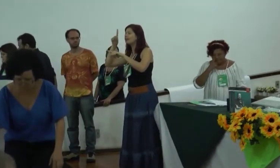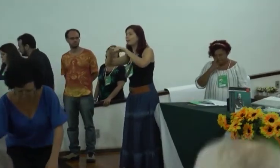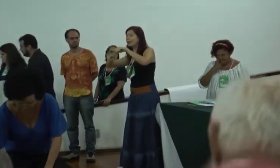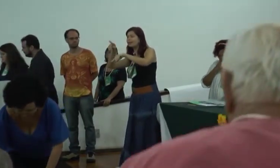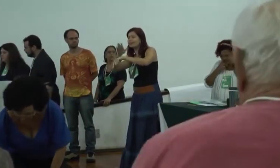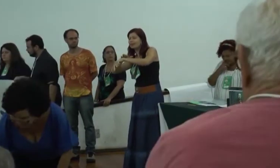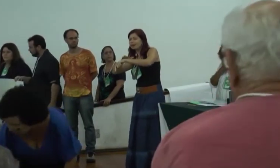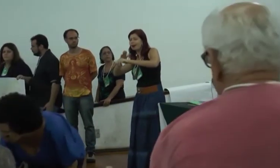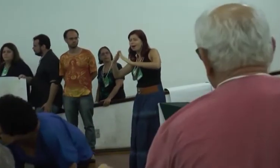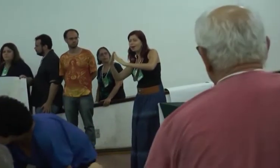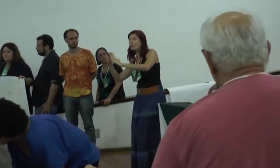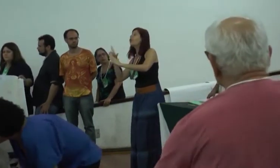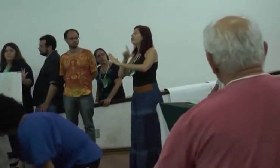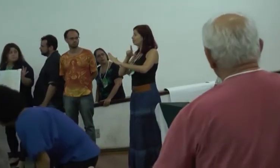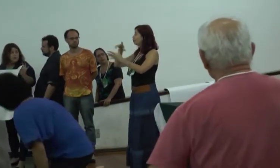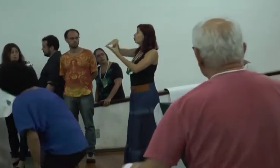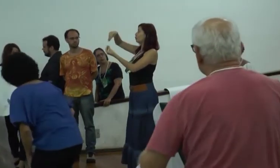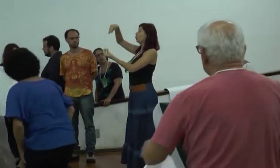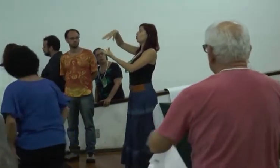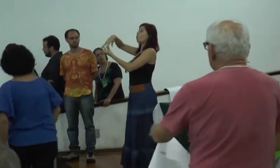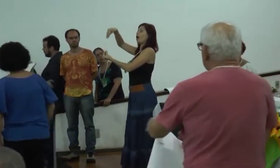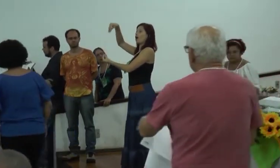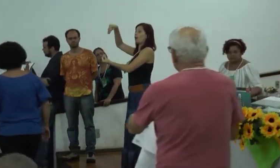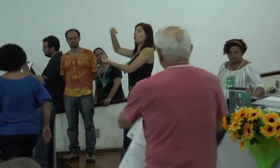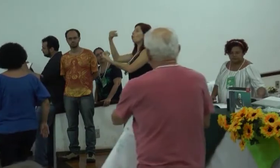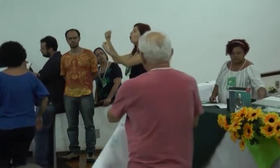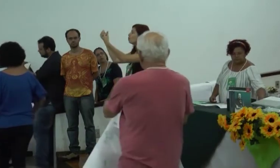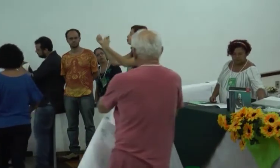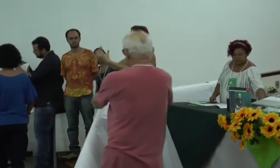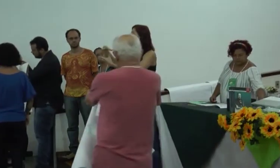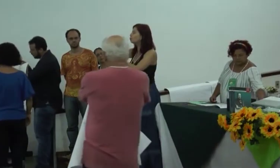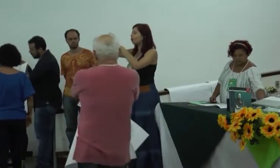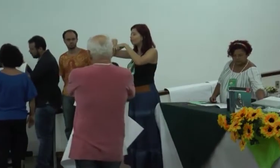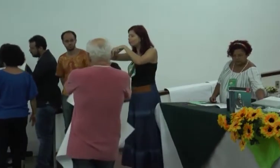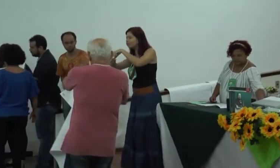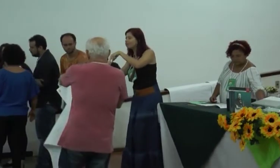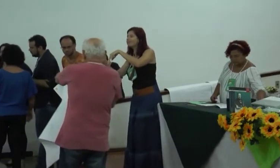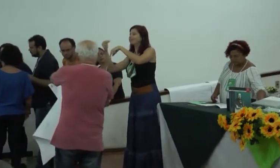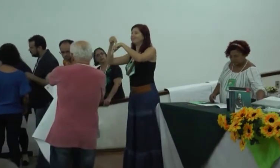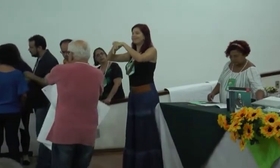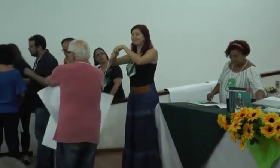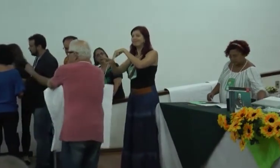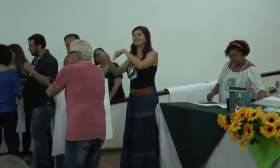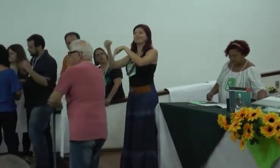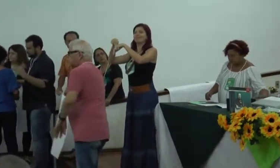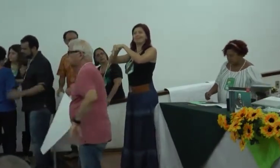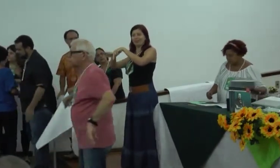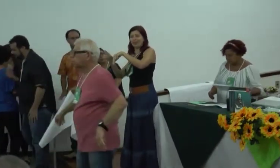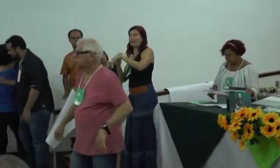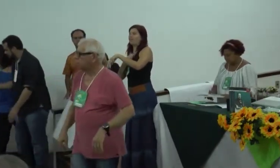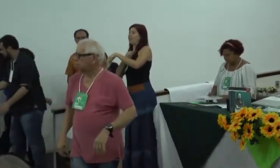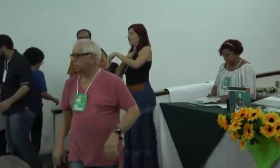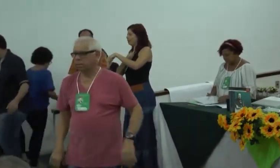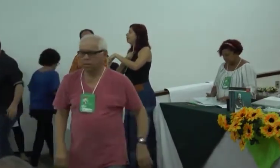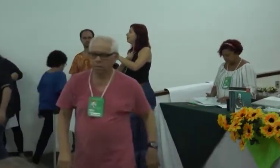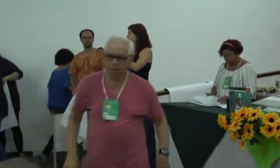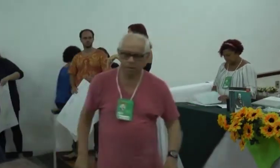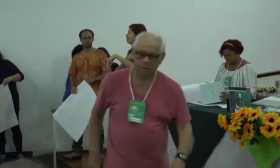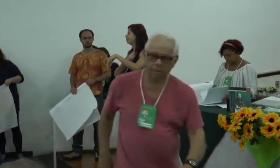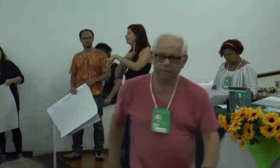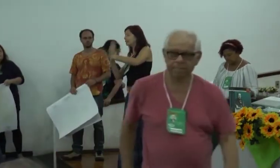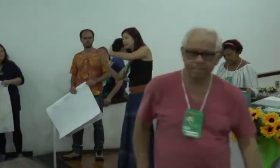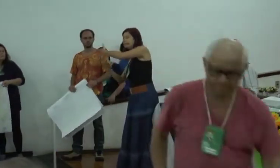Compreender, porque tem um trabalho muito conceitual a ser feito, né? E o espiritual também. Aí a gente falou